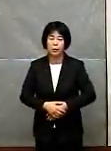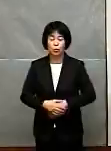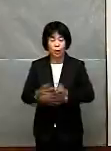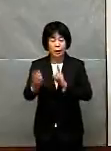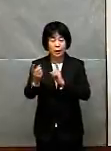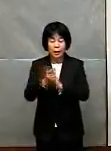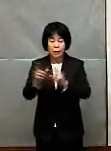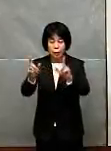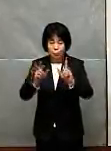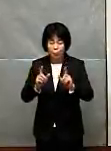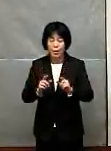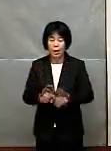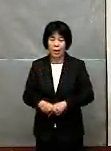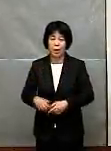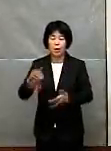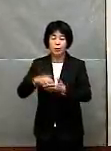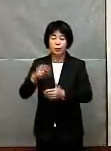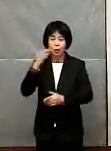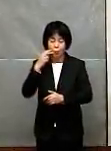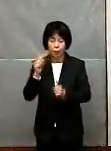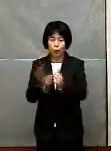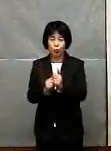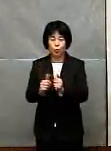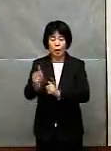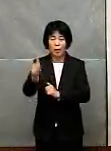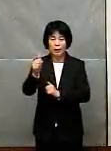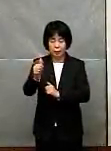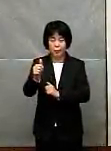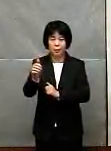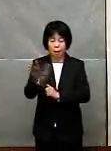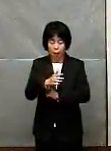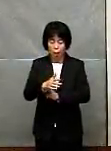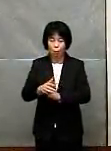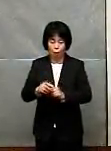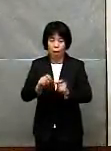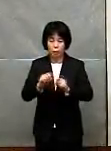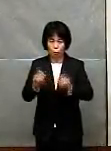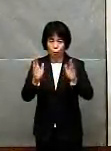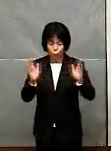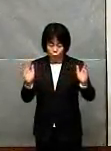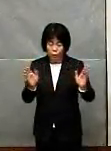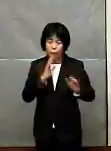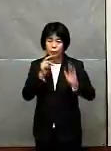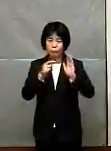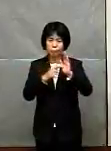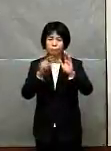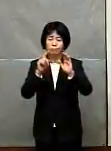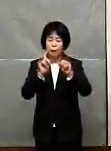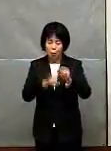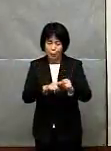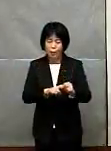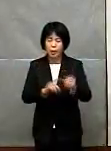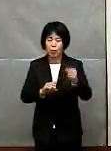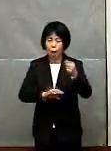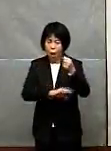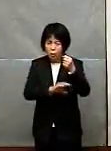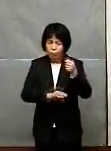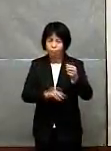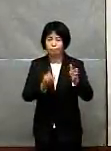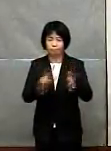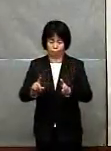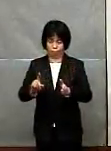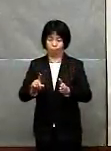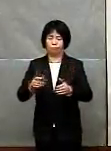して末松副大臣からは、地方創生の実現にはインフラ整備が重要でありあること